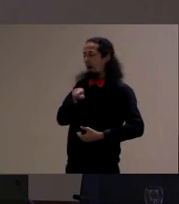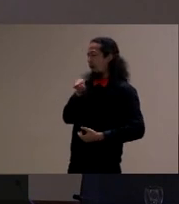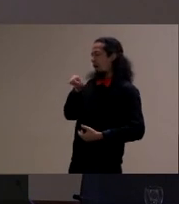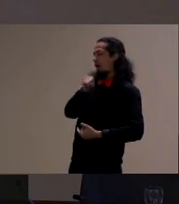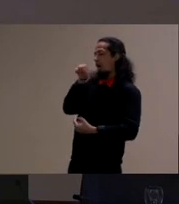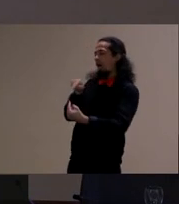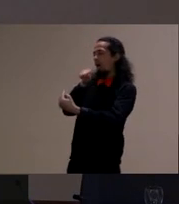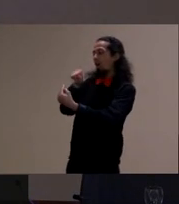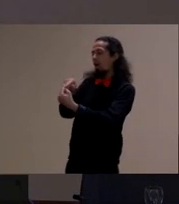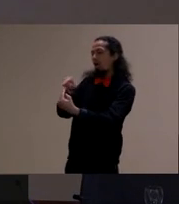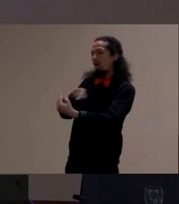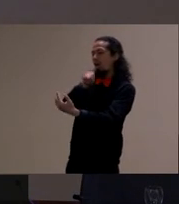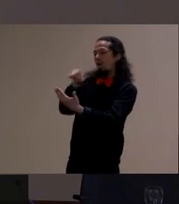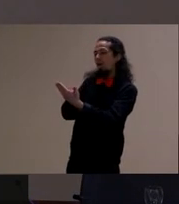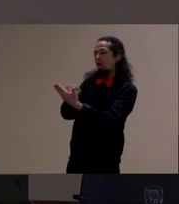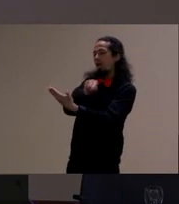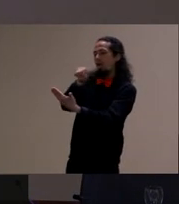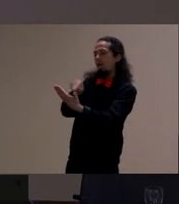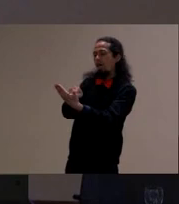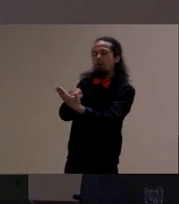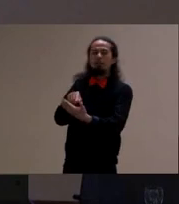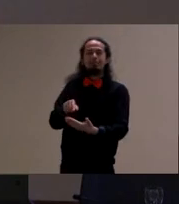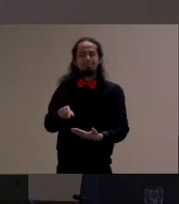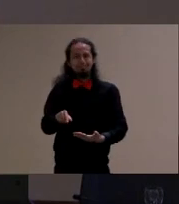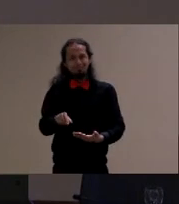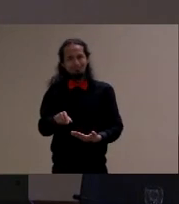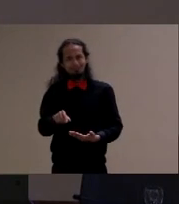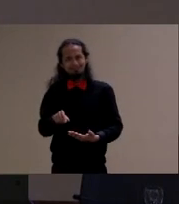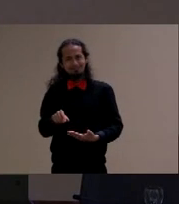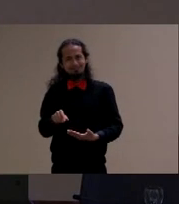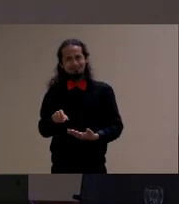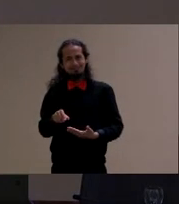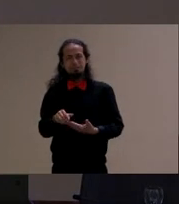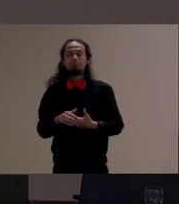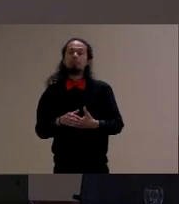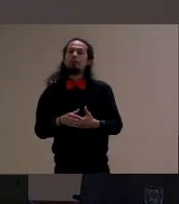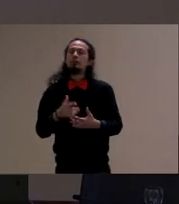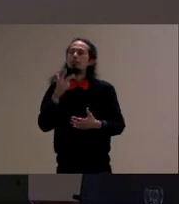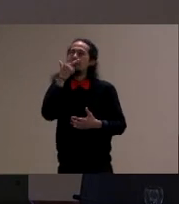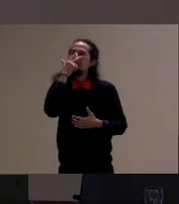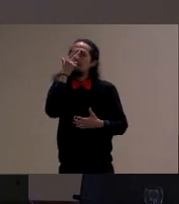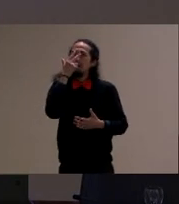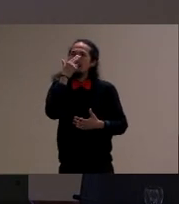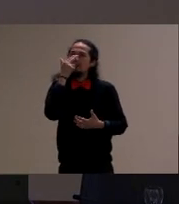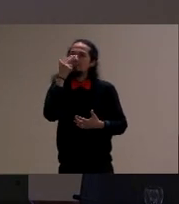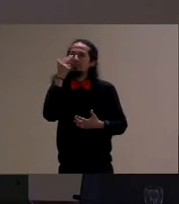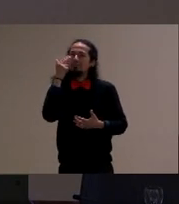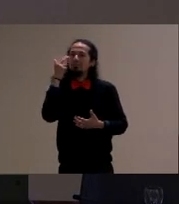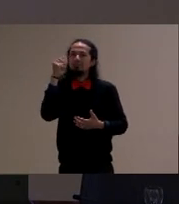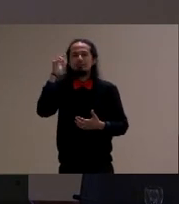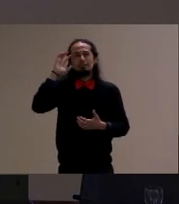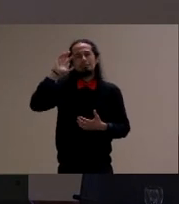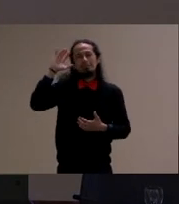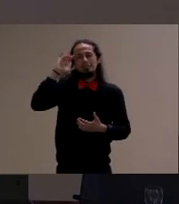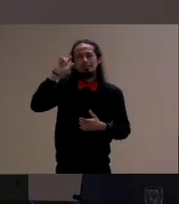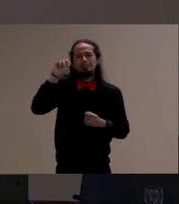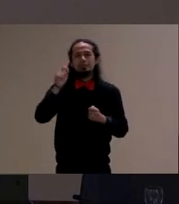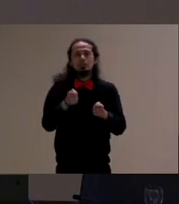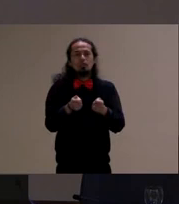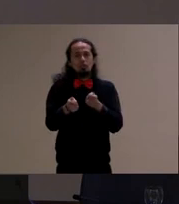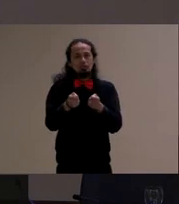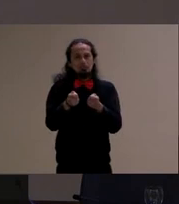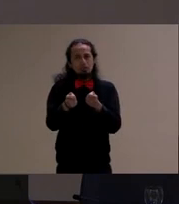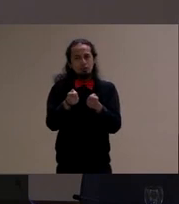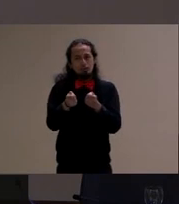é de de ser controlado isso que as crianças está Experience